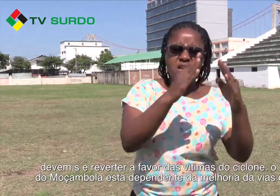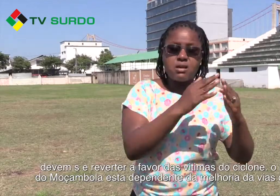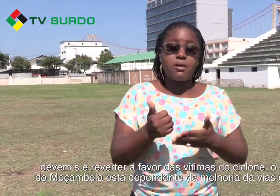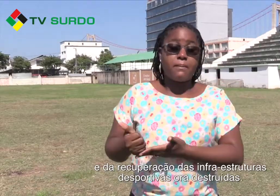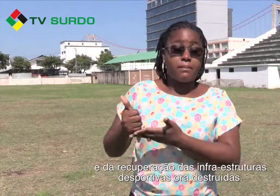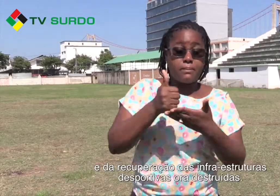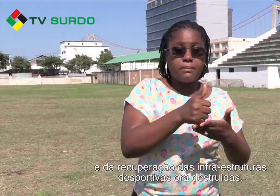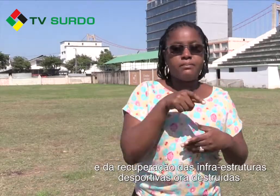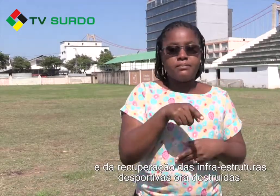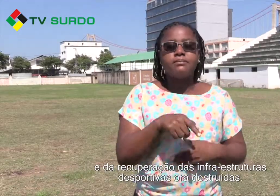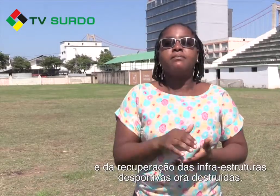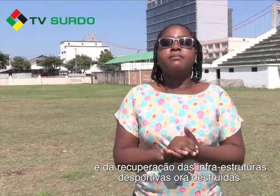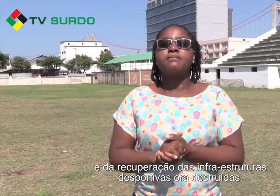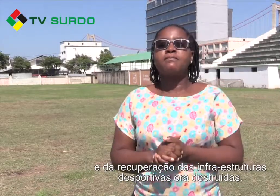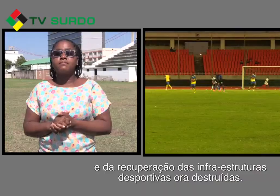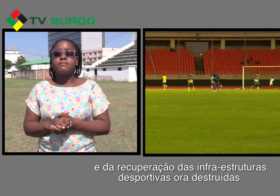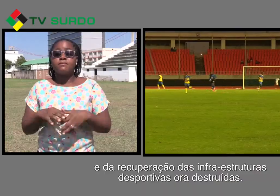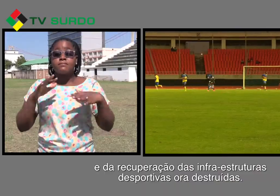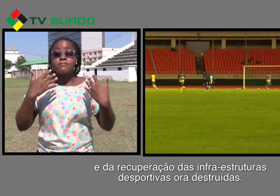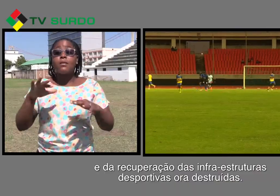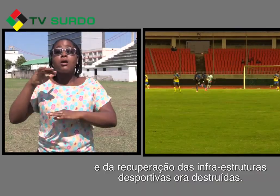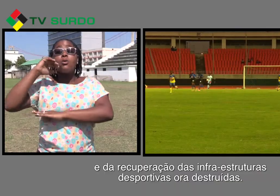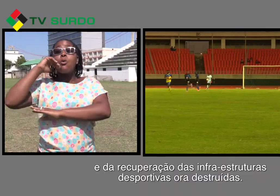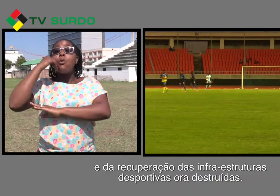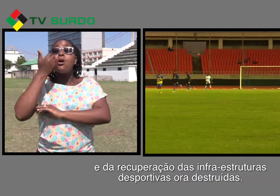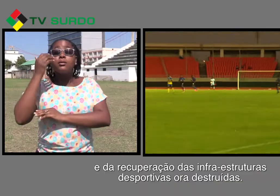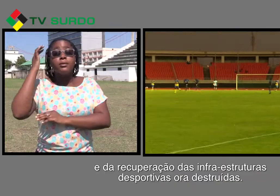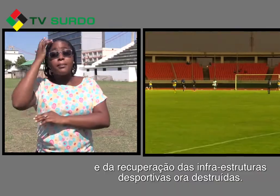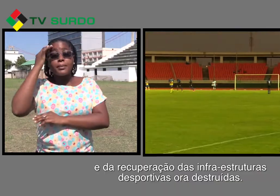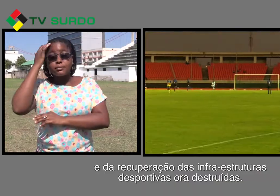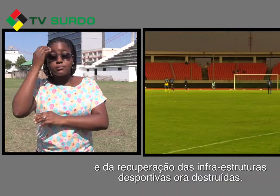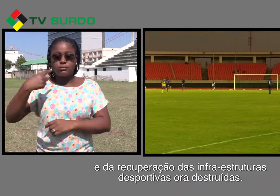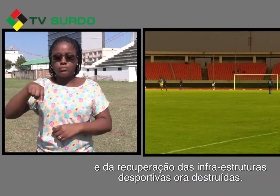e da recuperação de infraestruturas desportivas, ora destruídas.